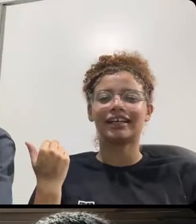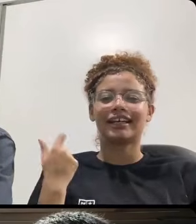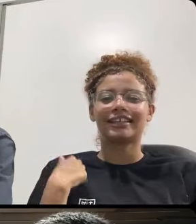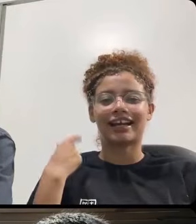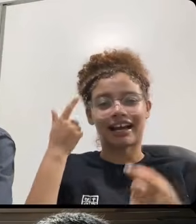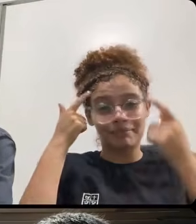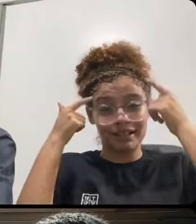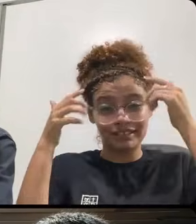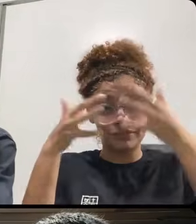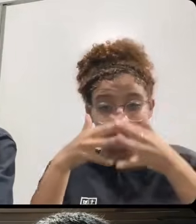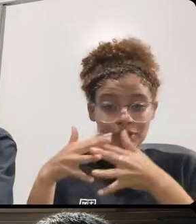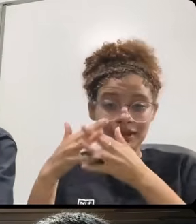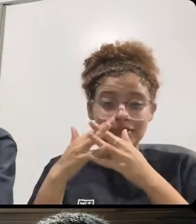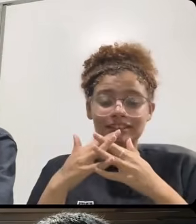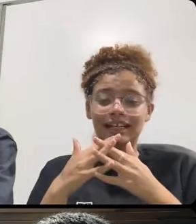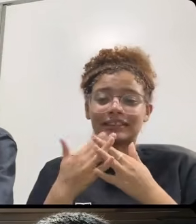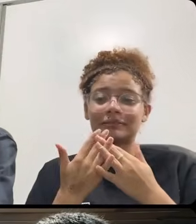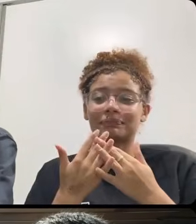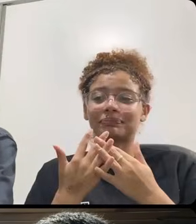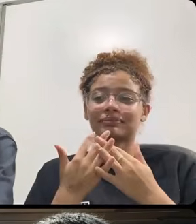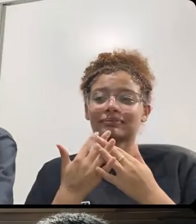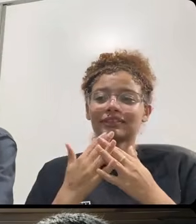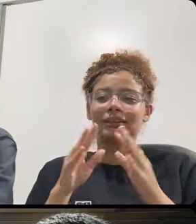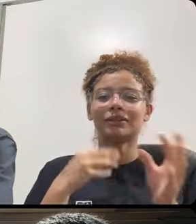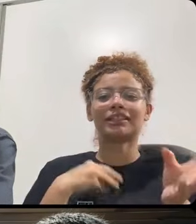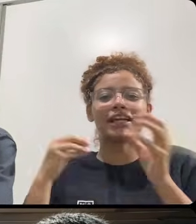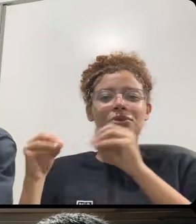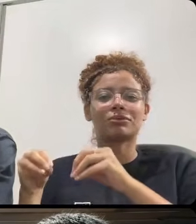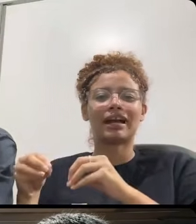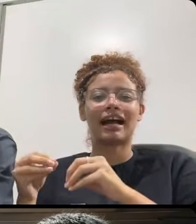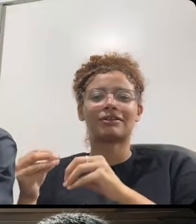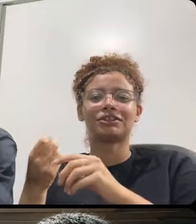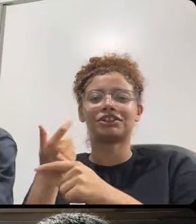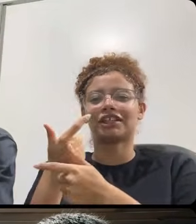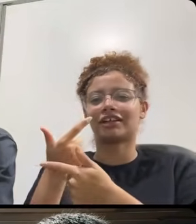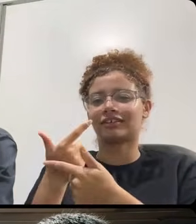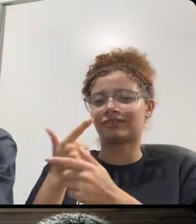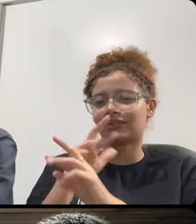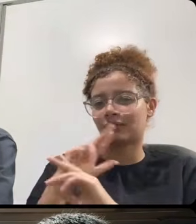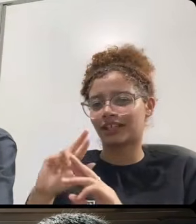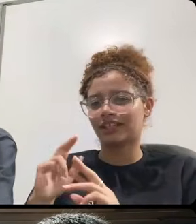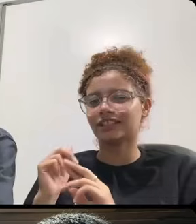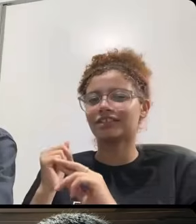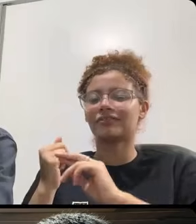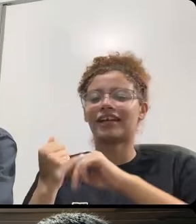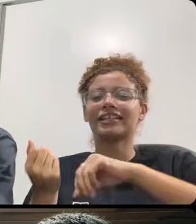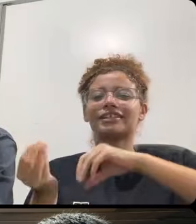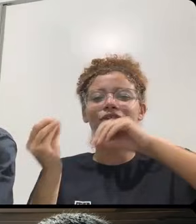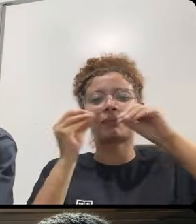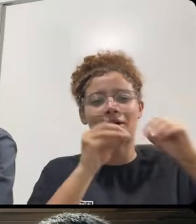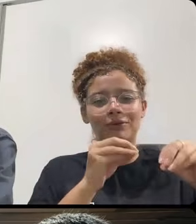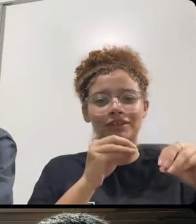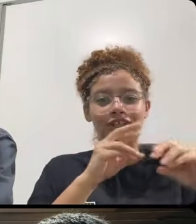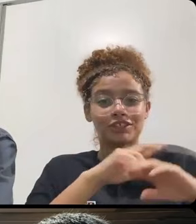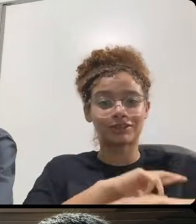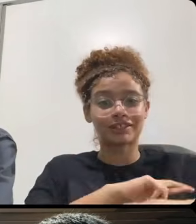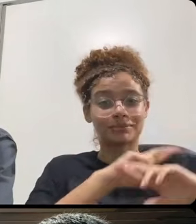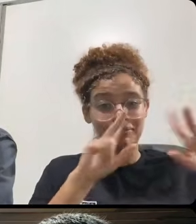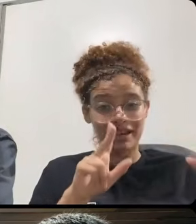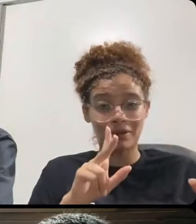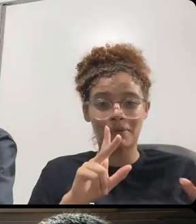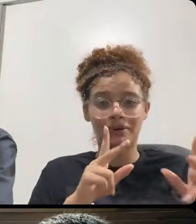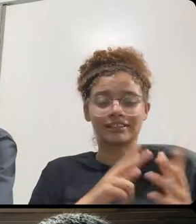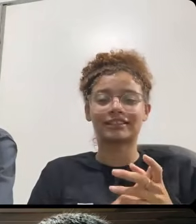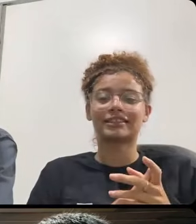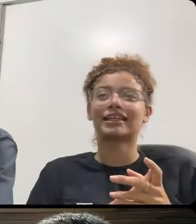Verdade. e a cabeça ficou muito bagunçada. Que eu saí de um lugar onde tinha doutrinas diferentes e fui para outra que tinha